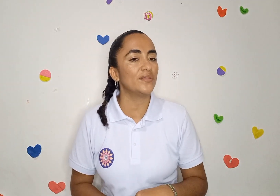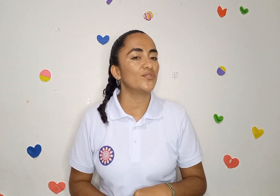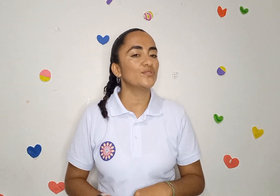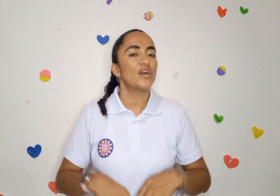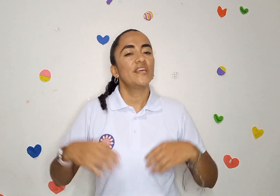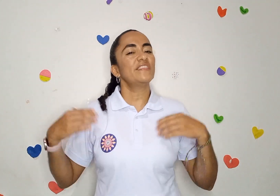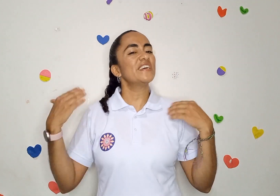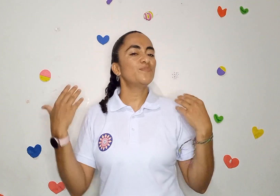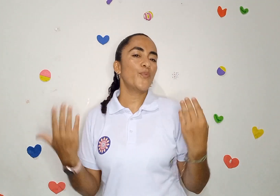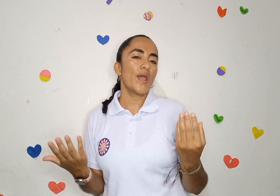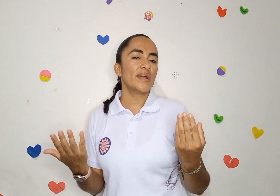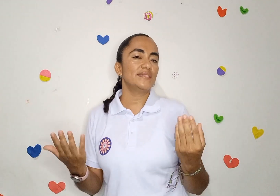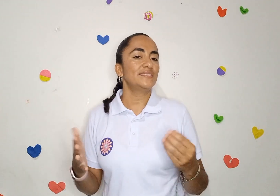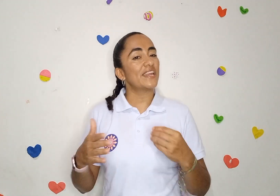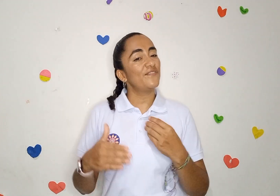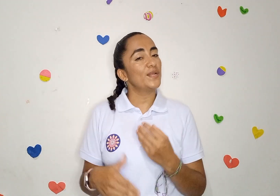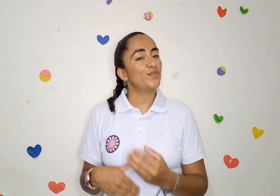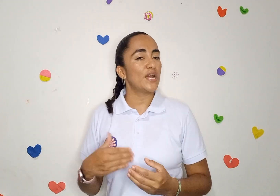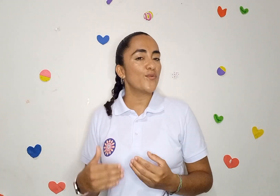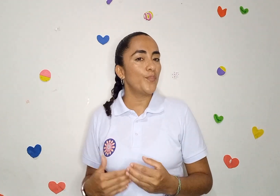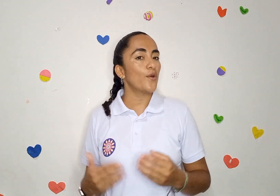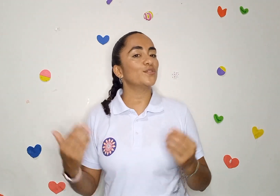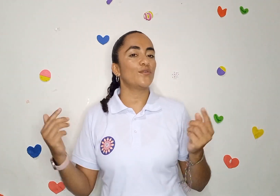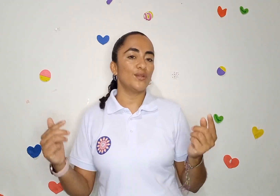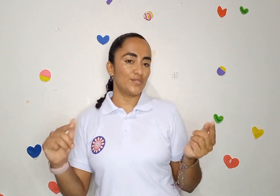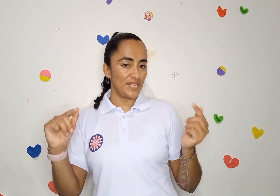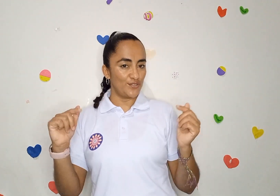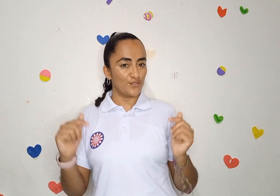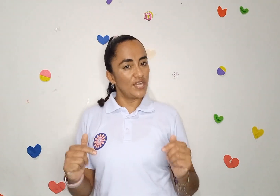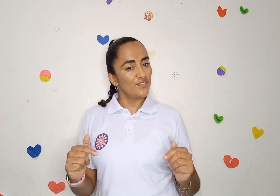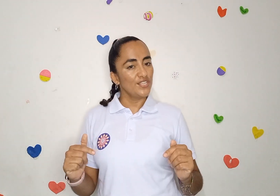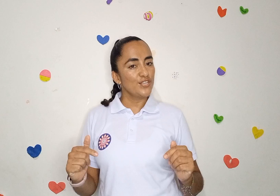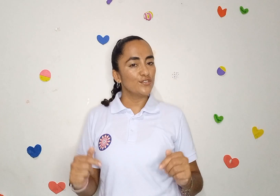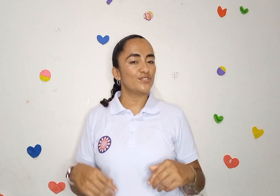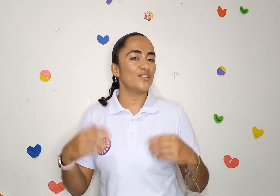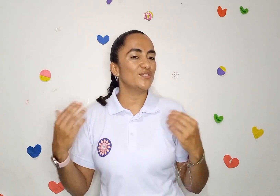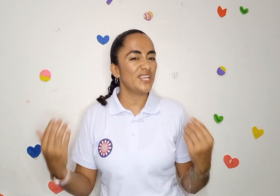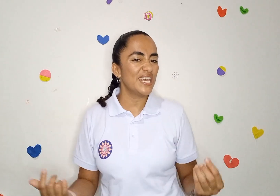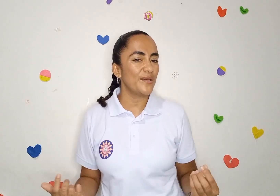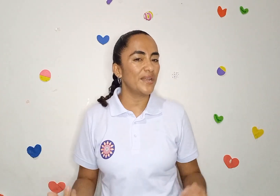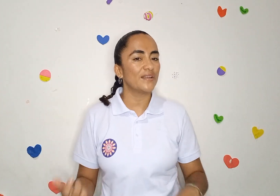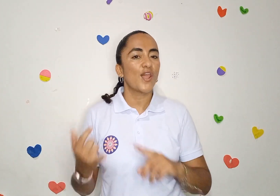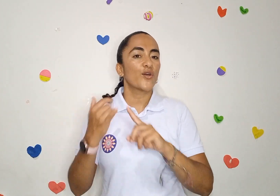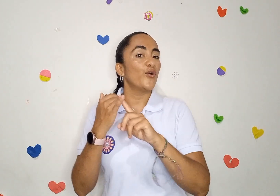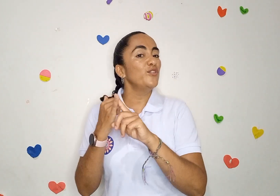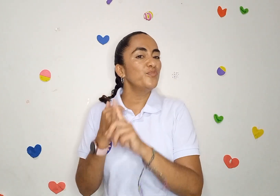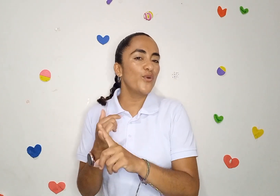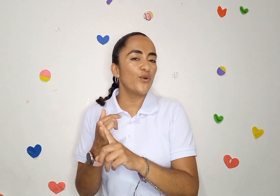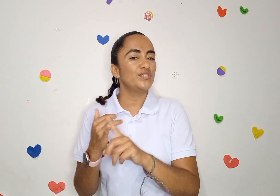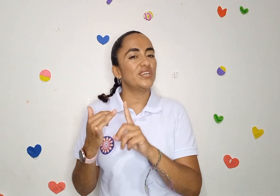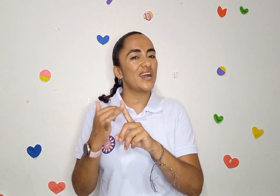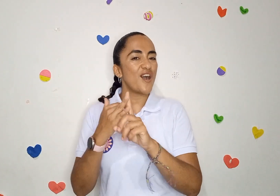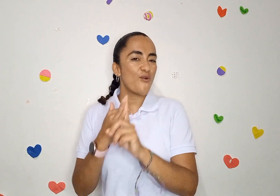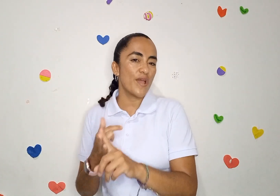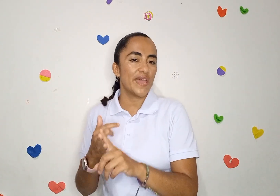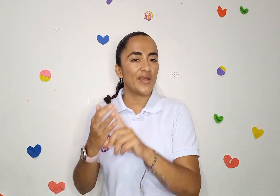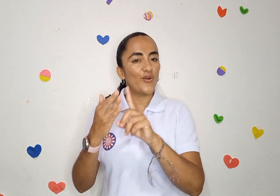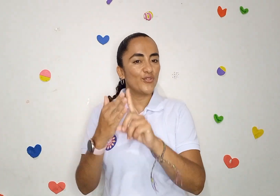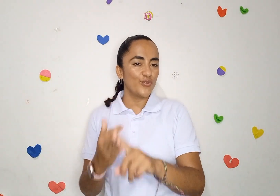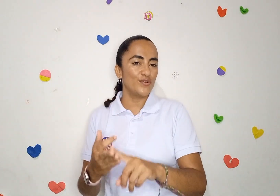establecimientos, después de reflexionar un poco sobre los derechos de los niños, se los celebran con música, juego,